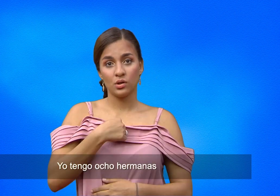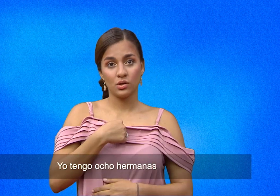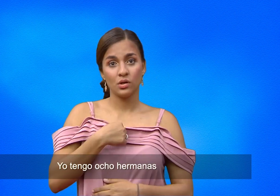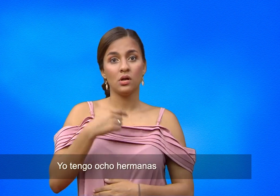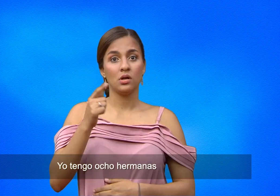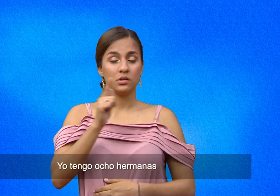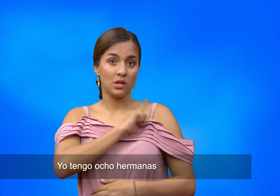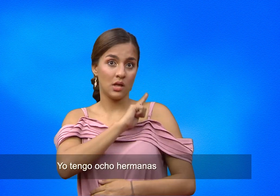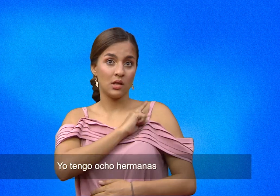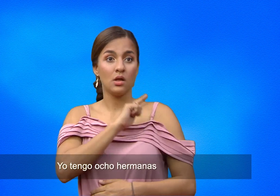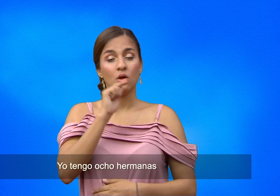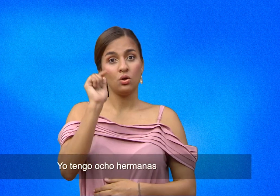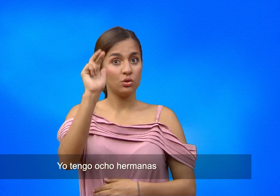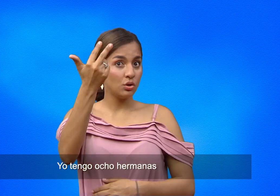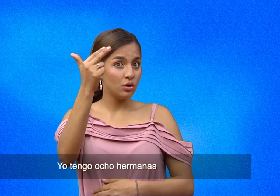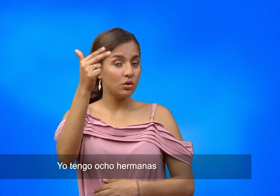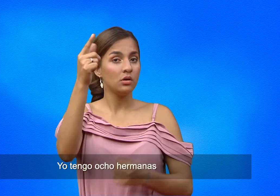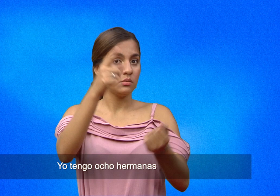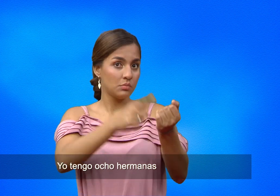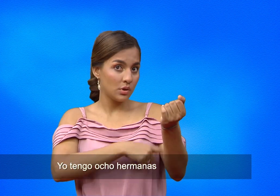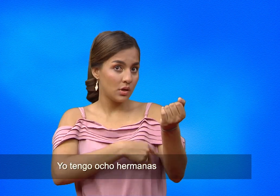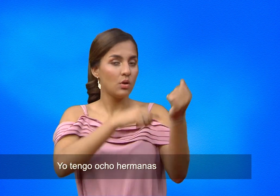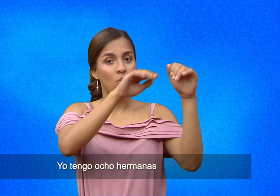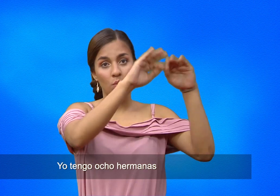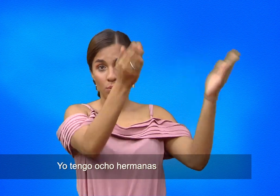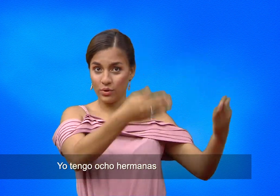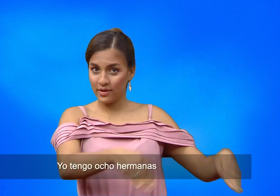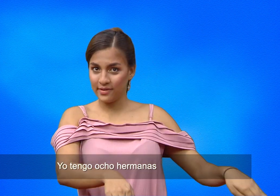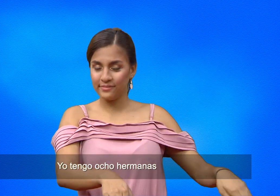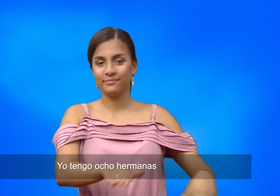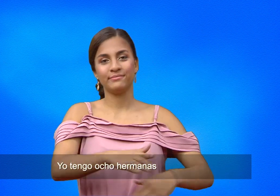yo tengo ocho hermanas